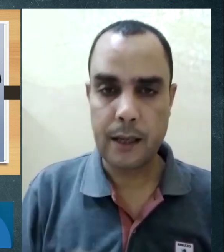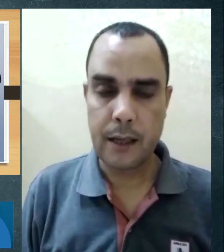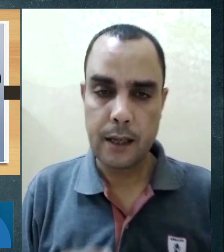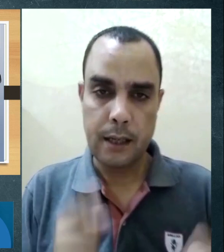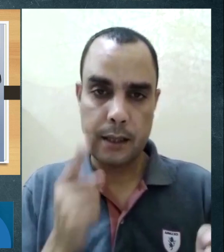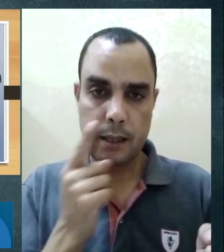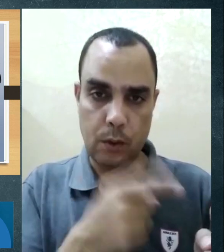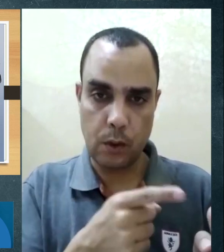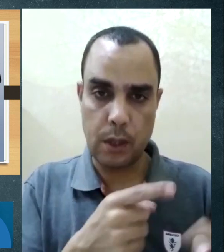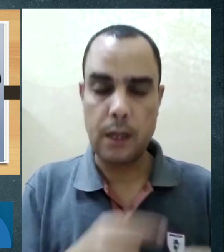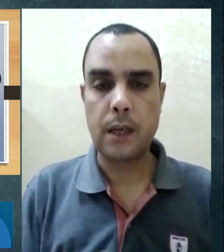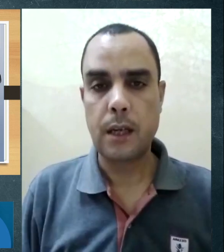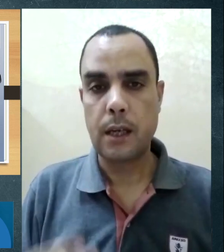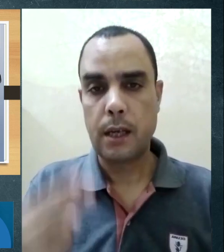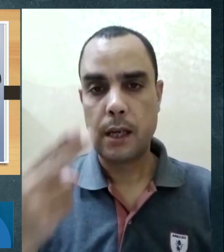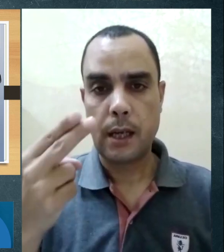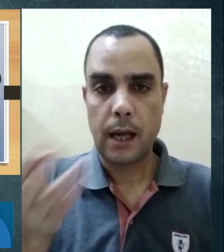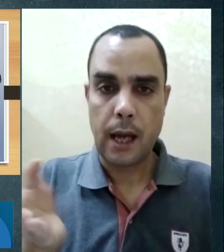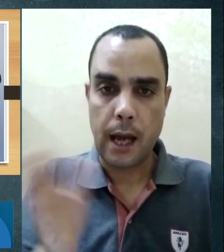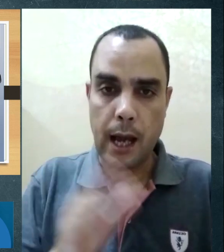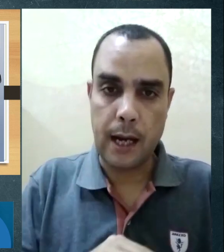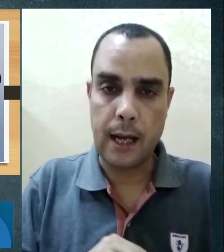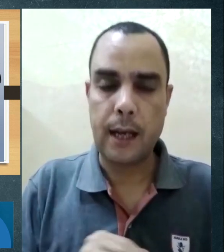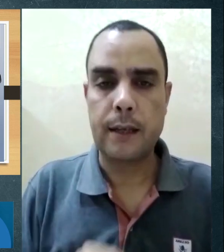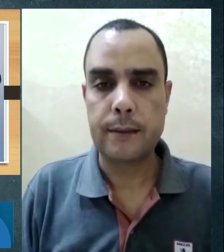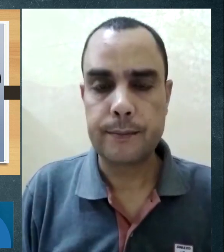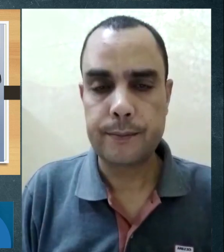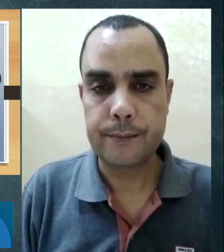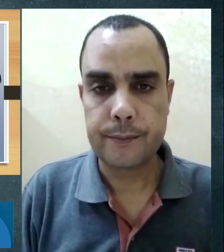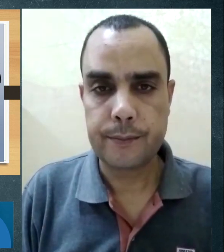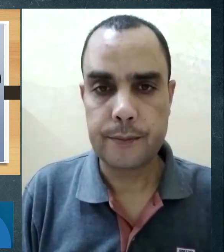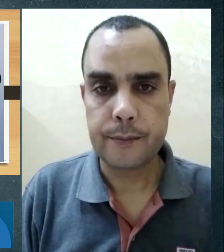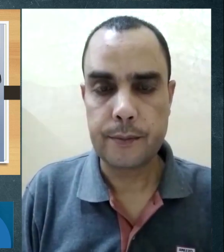وكلمة تدل على